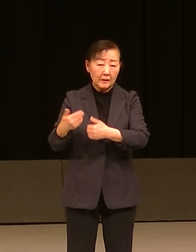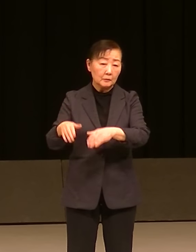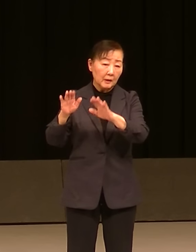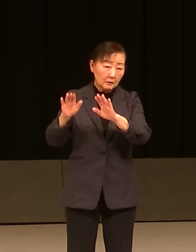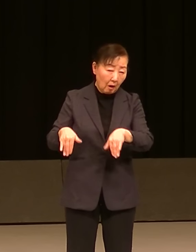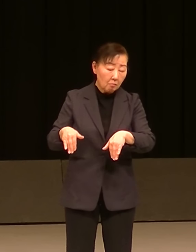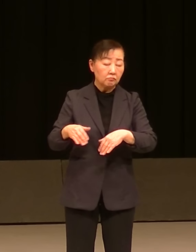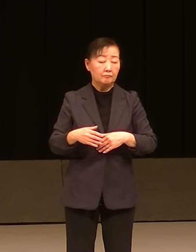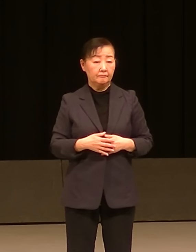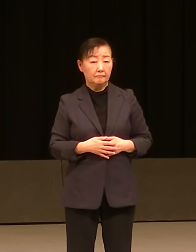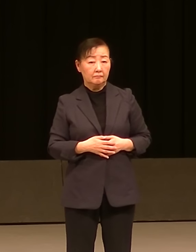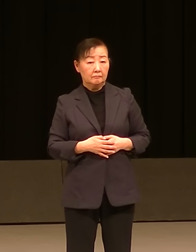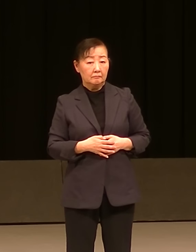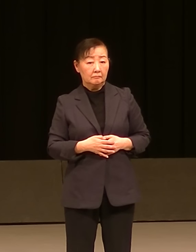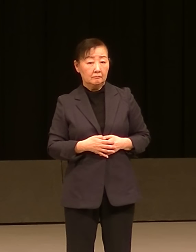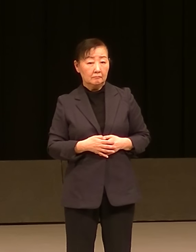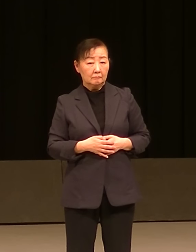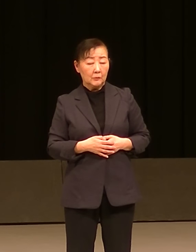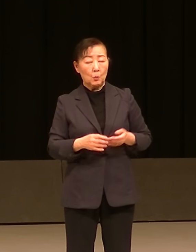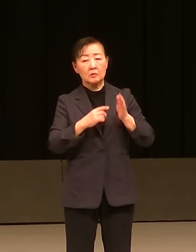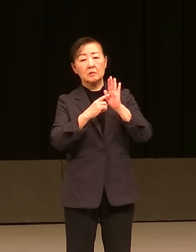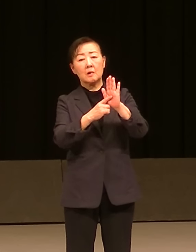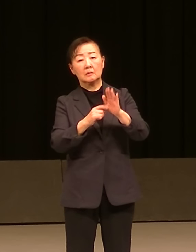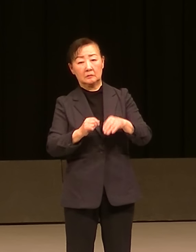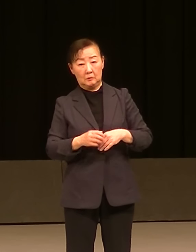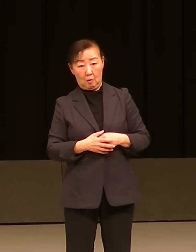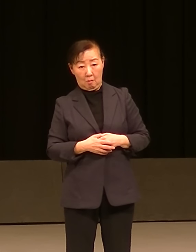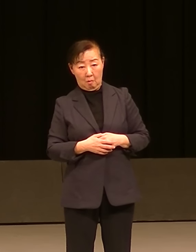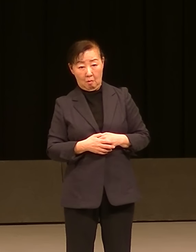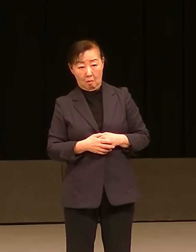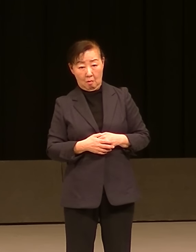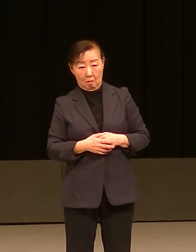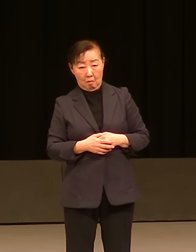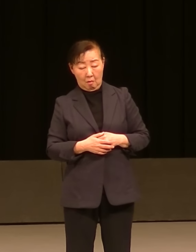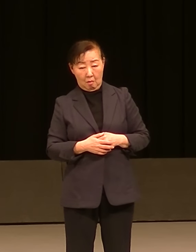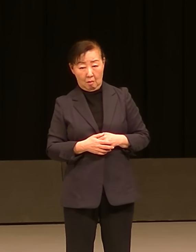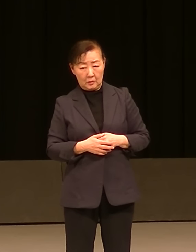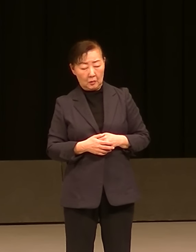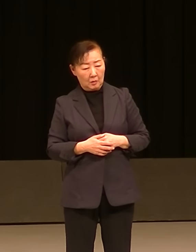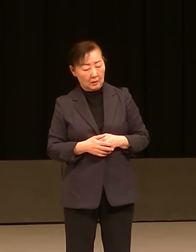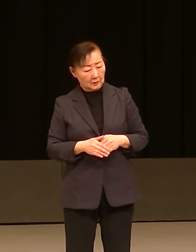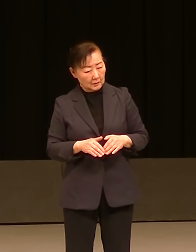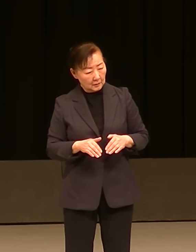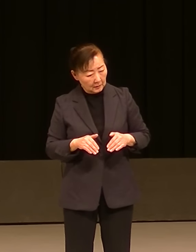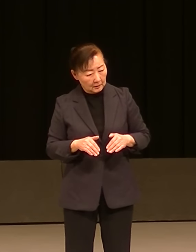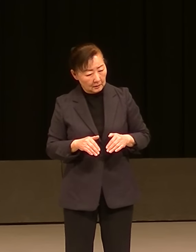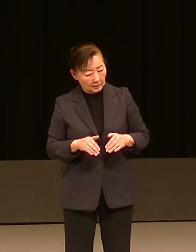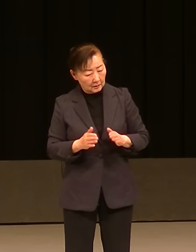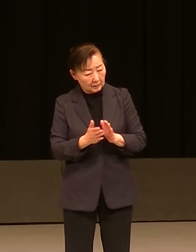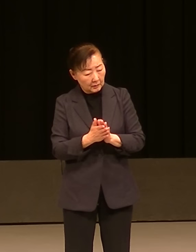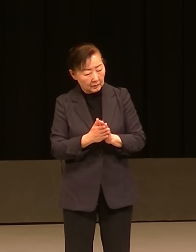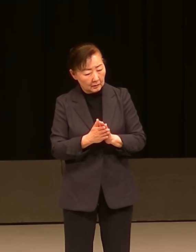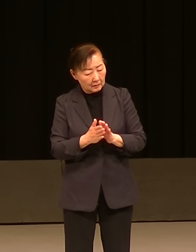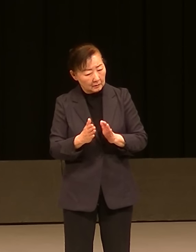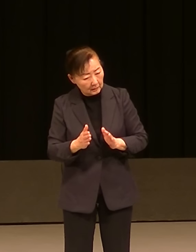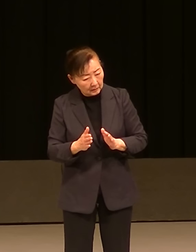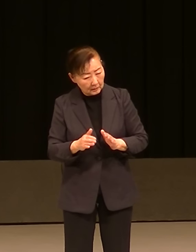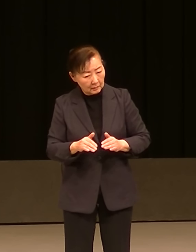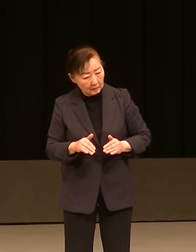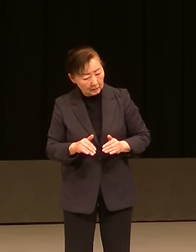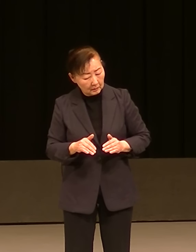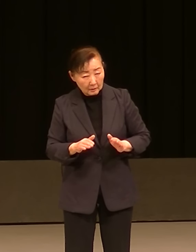ておりますというふうに宣言をしたんですね。そこはちょっとかなり躊躇の、拍手、まあさすがにブーイ